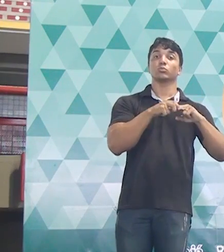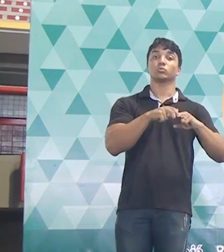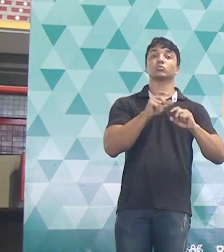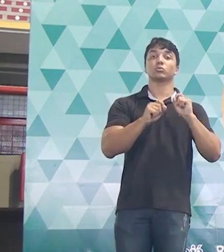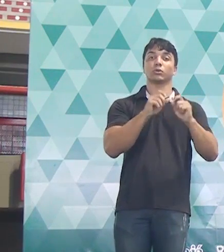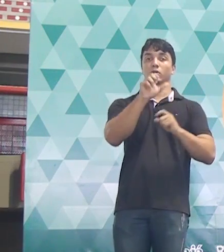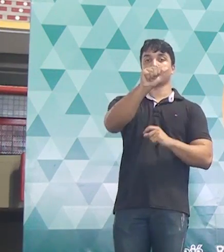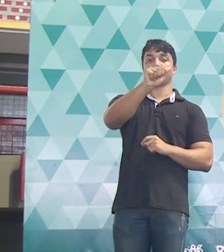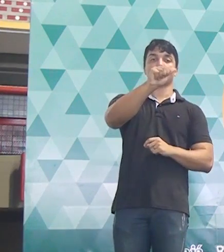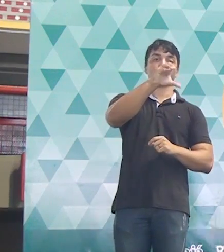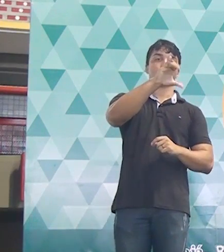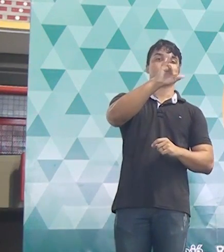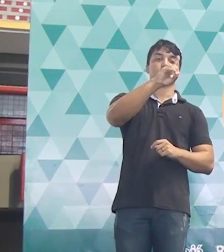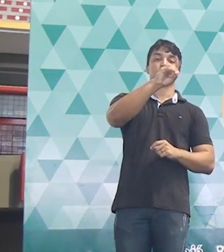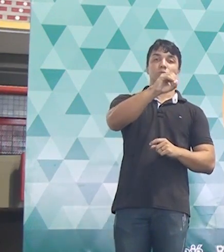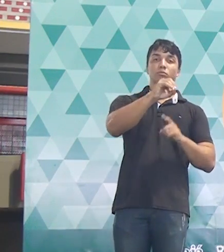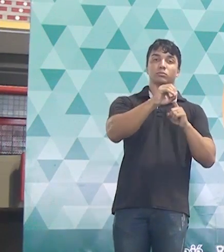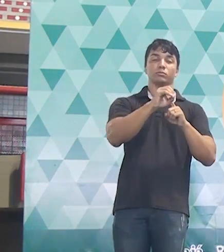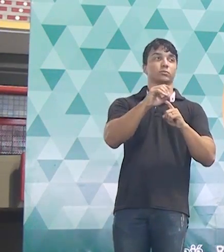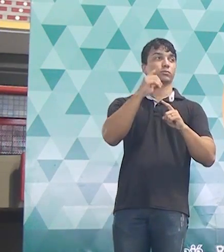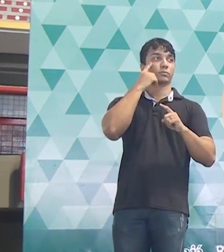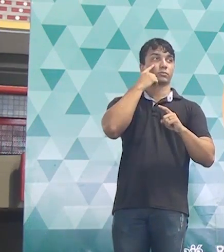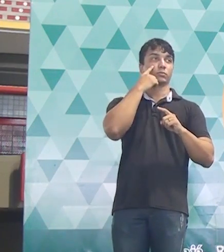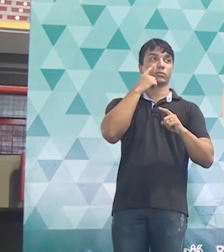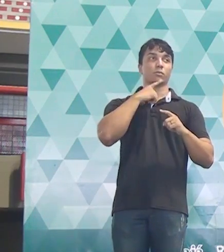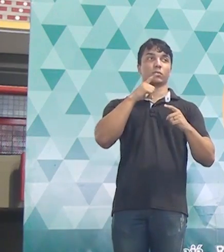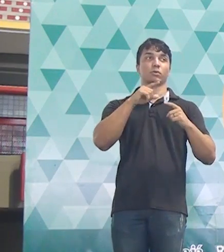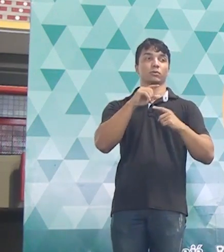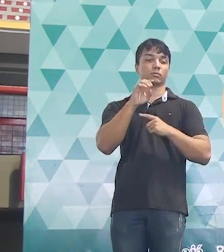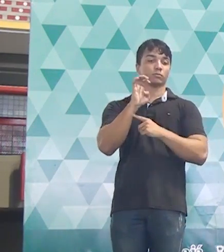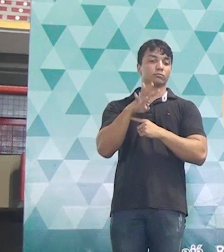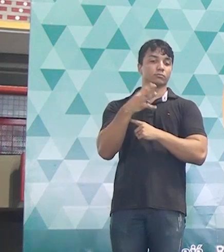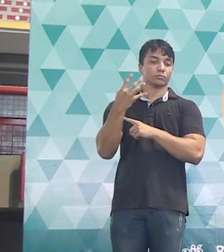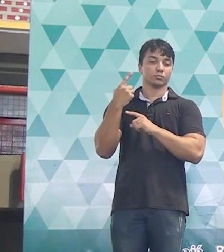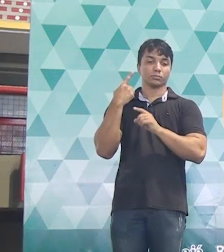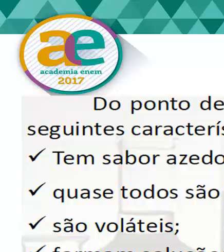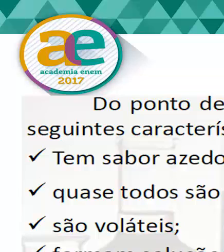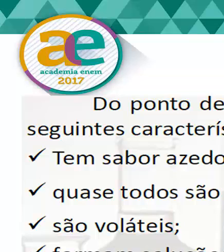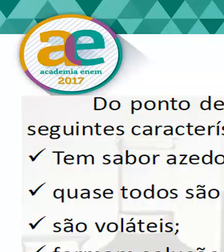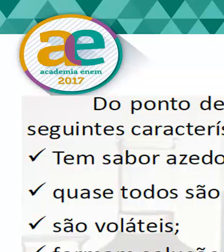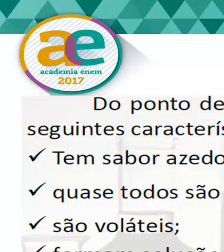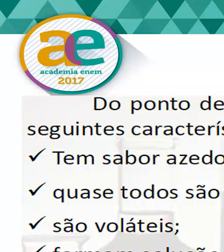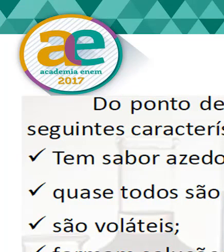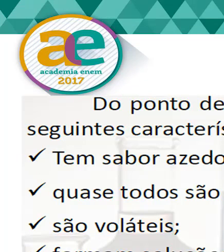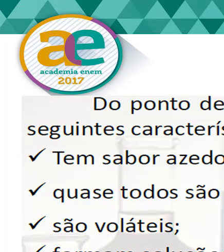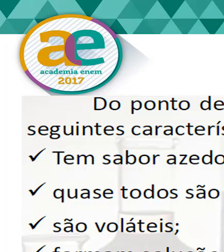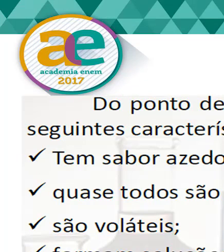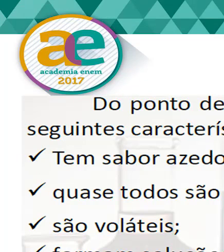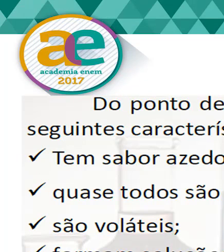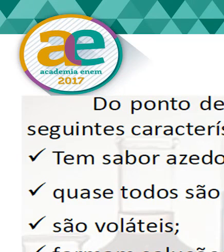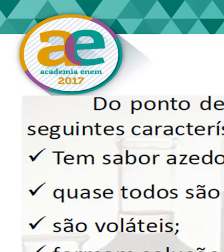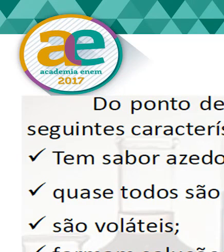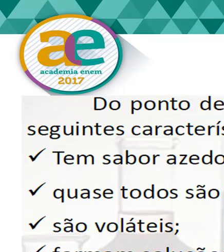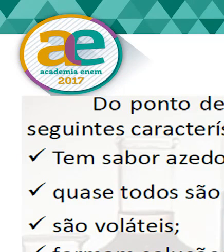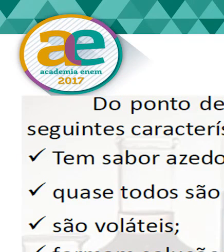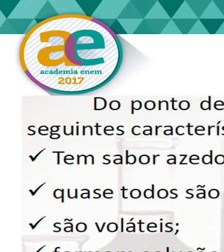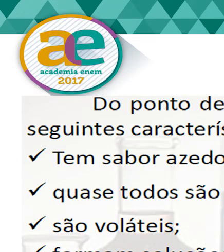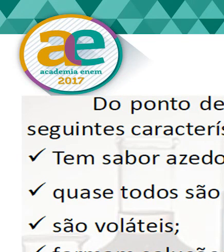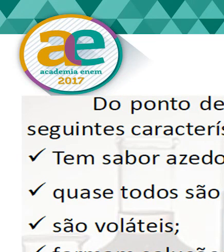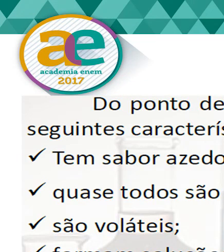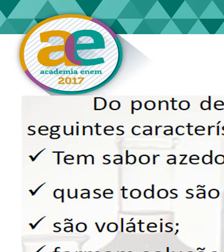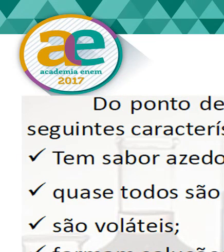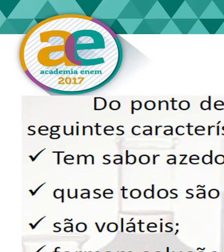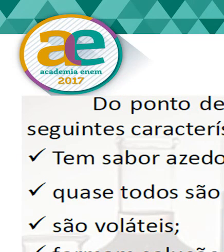materiais ácidos. Aqui no quadro tem uma figura que mostra alguns dos materiais do dia a dia que são